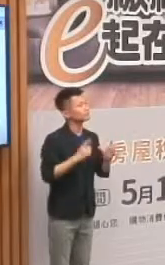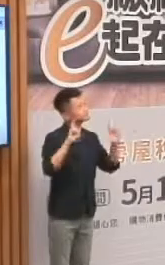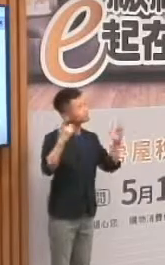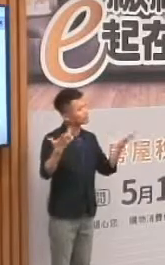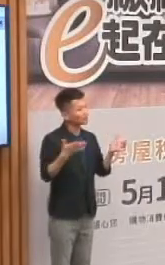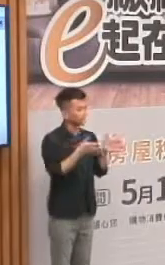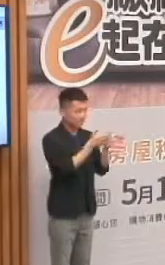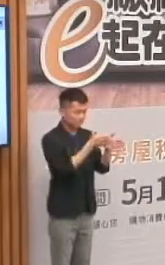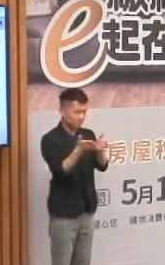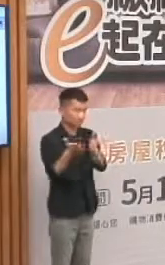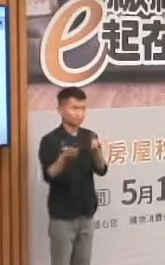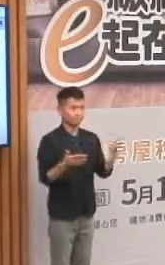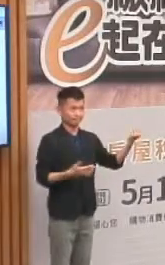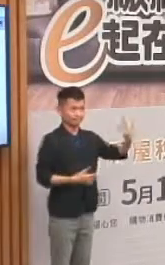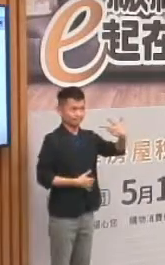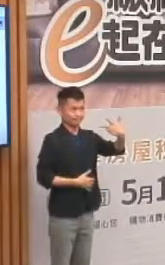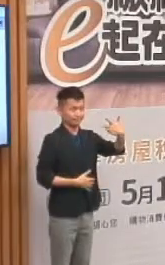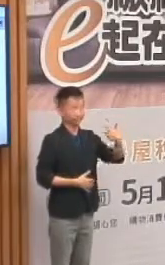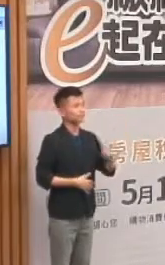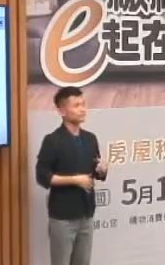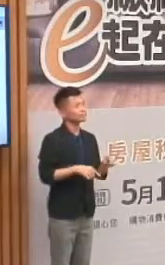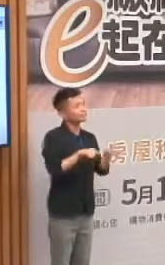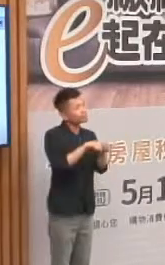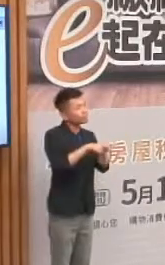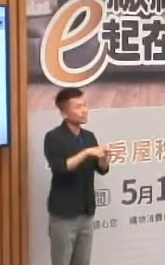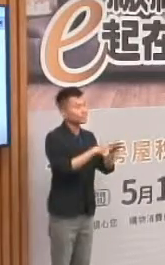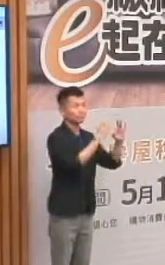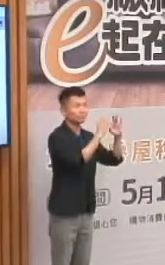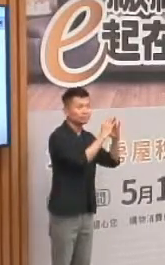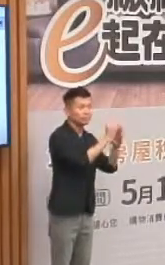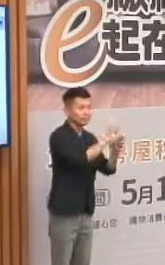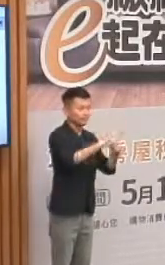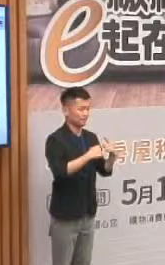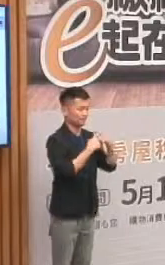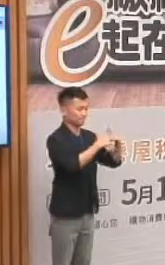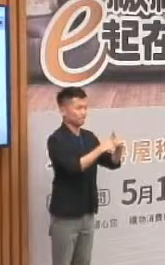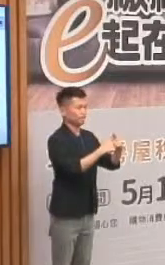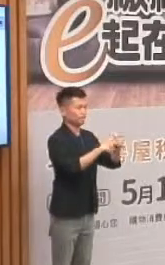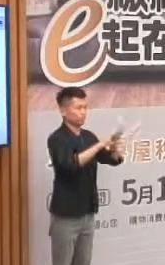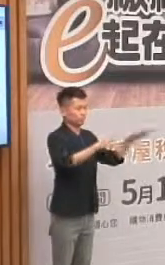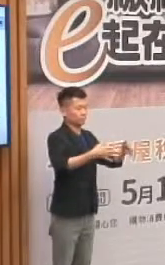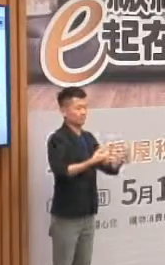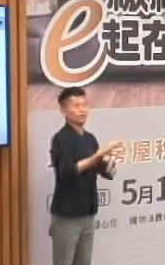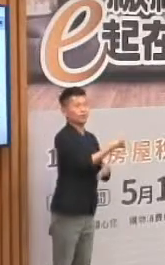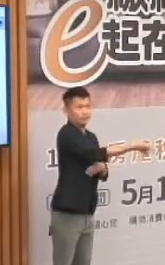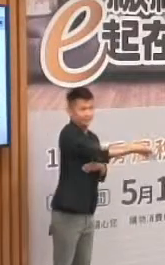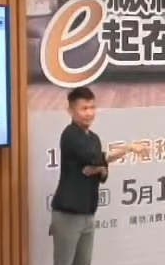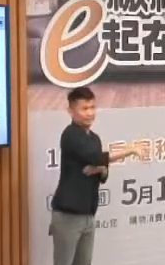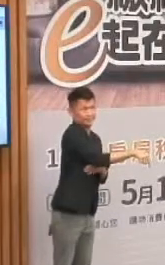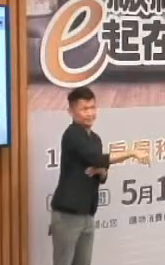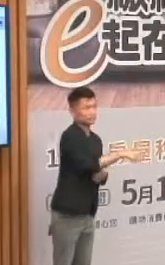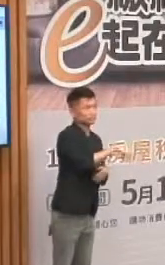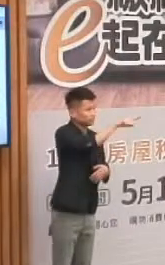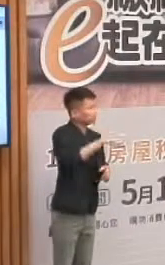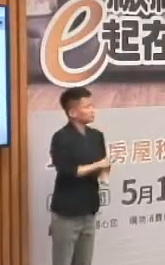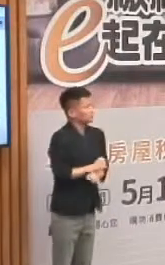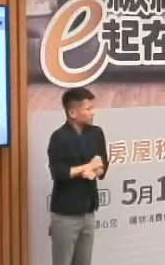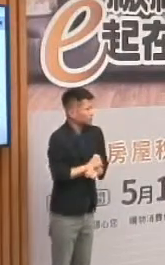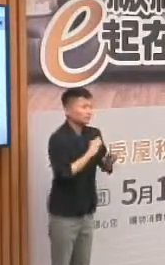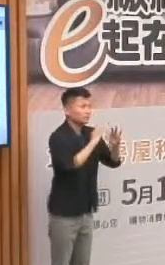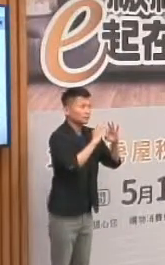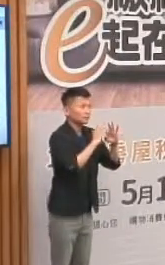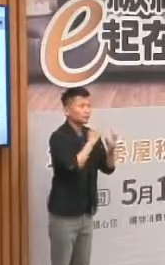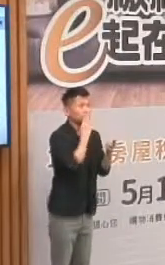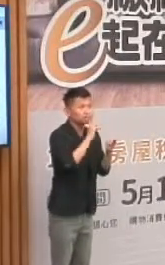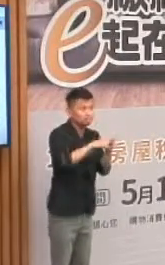有7大管道哈，包含我们经常会到金融机构里面去领汇缴纳的。那这个要听大家说，银行哈，